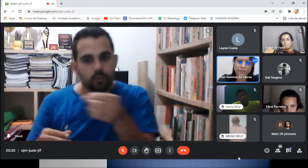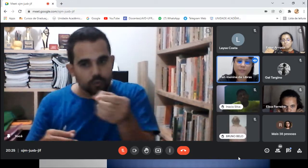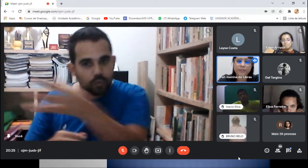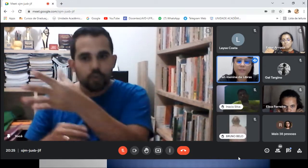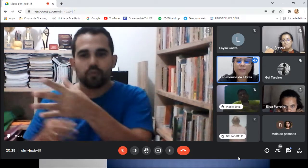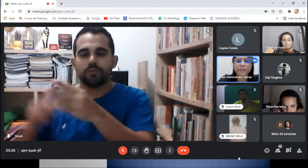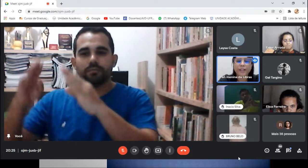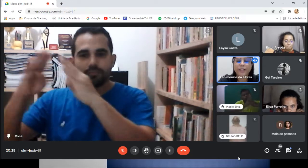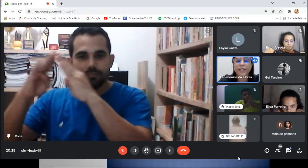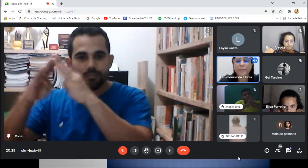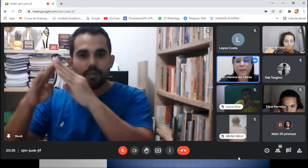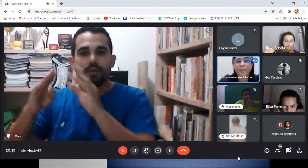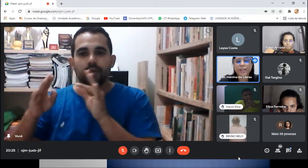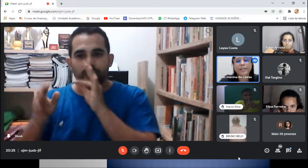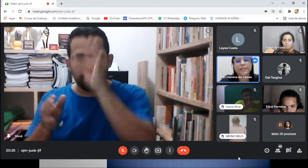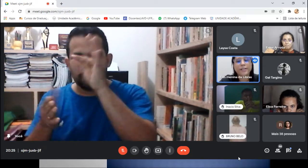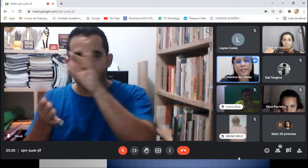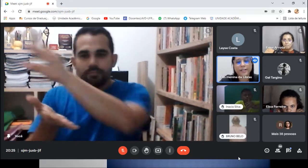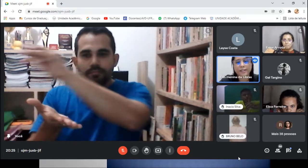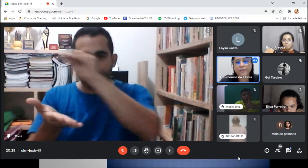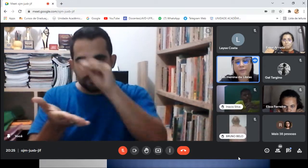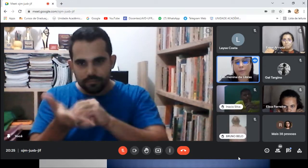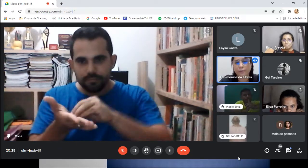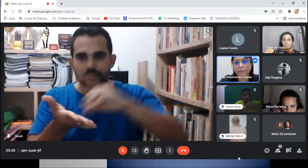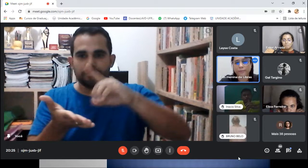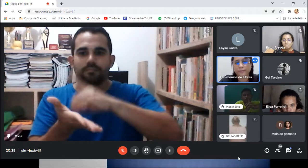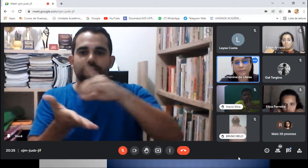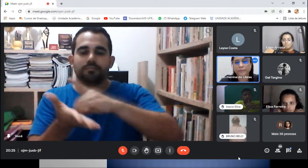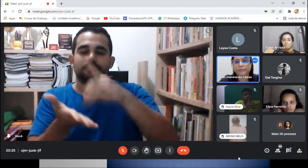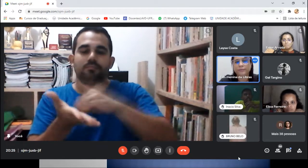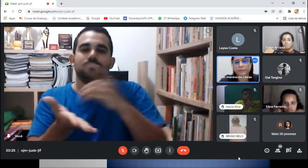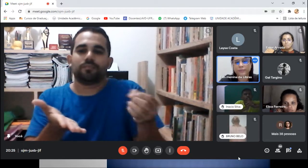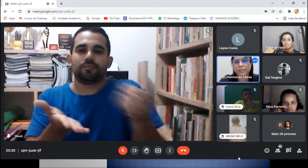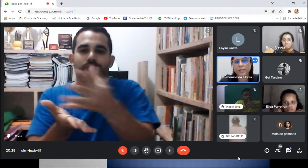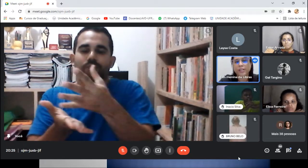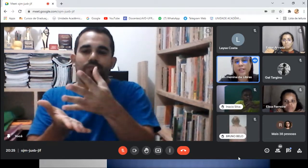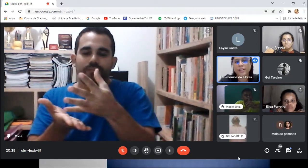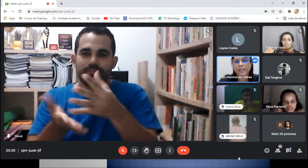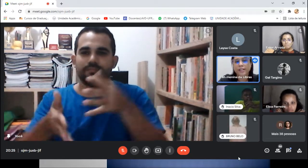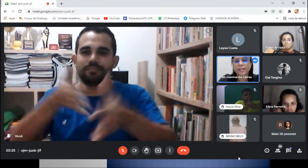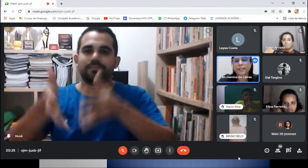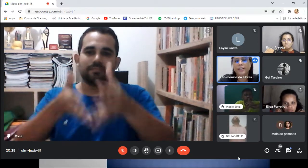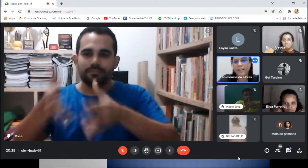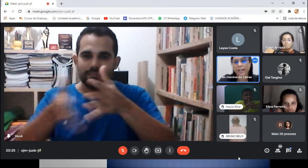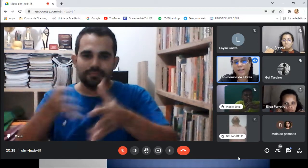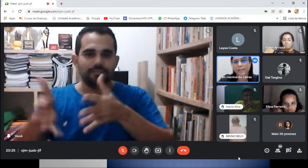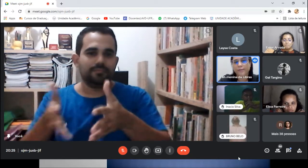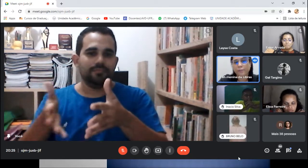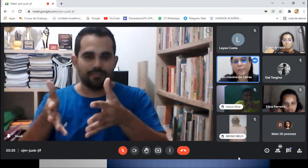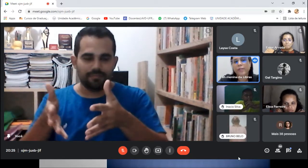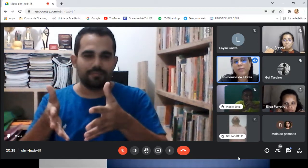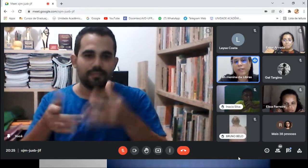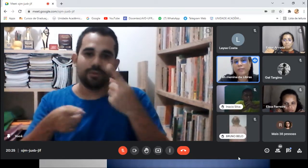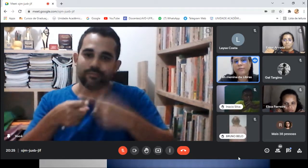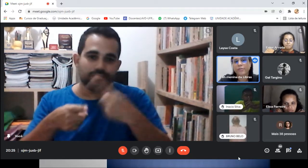Então, a gente vê que a maioria sinaliza dessa forma. E assim, que é dessa forma que é colocada nos